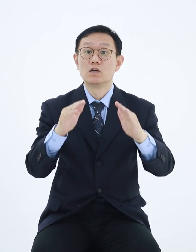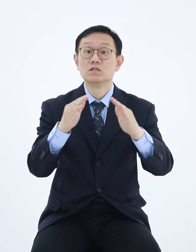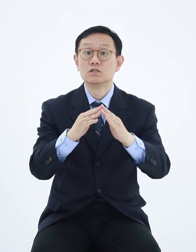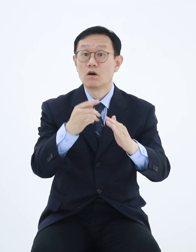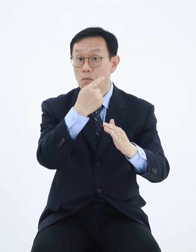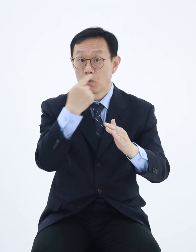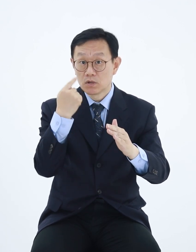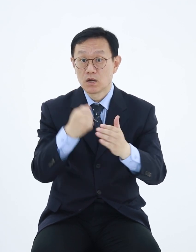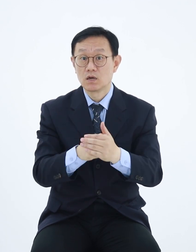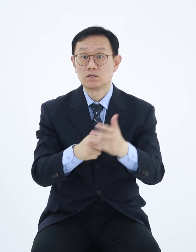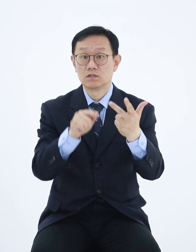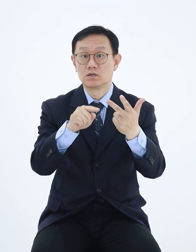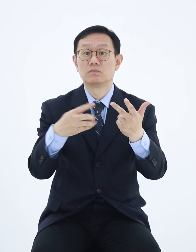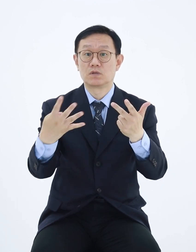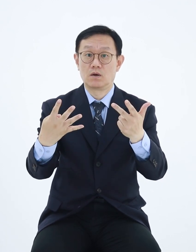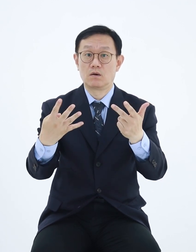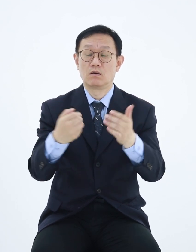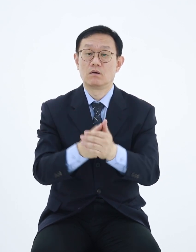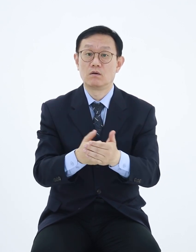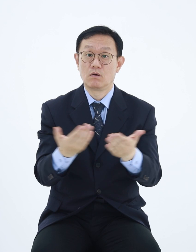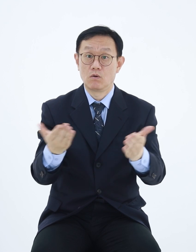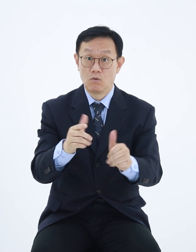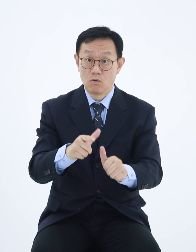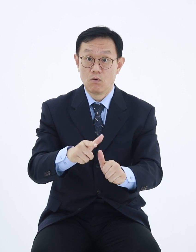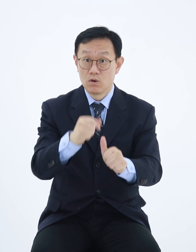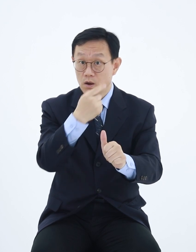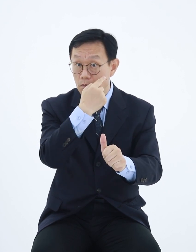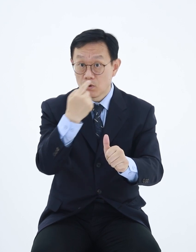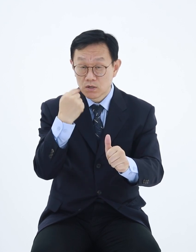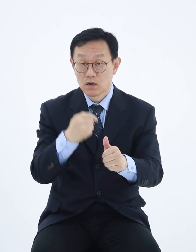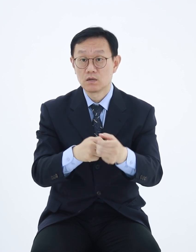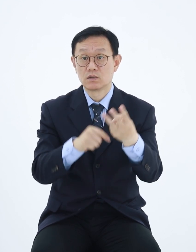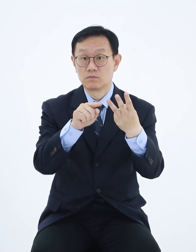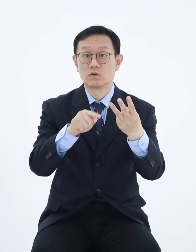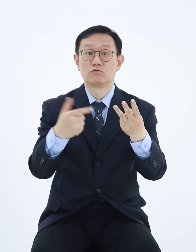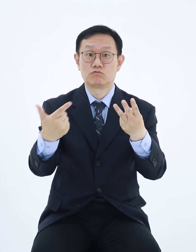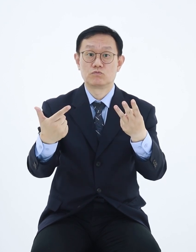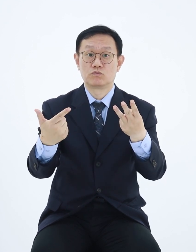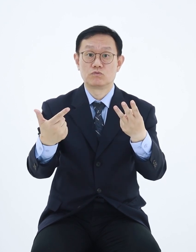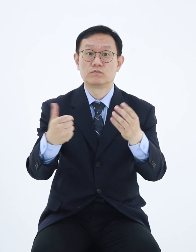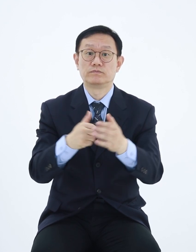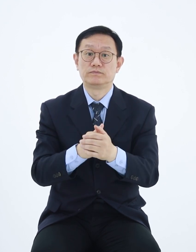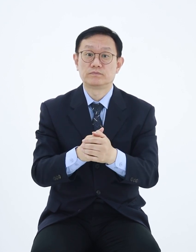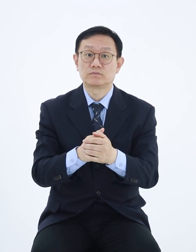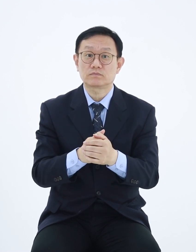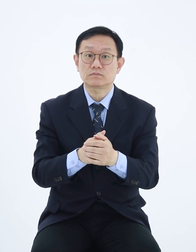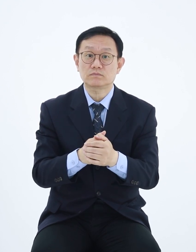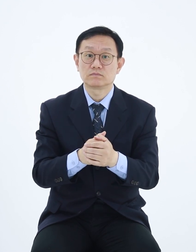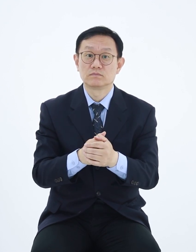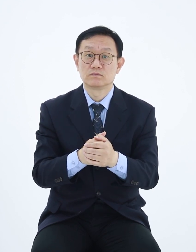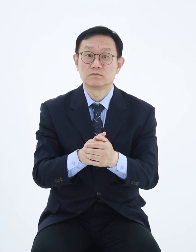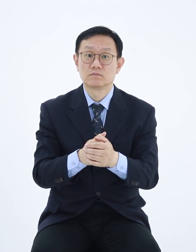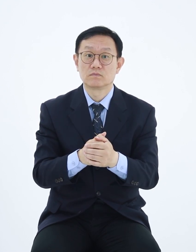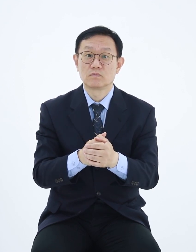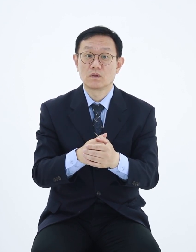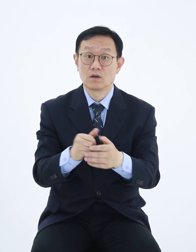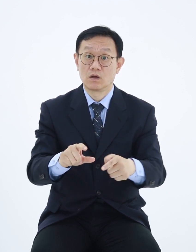보장 7.4%, 고용 보장 3.6%의 순으로 나타났습니다. 이러한 통계